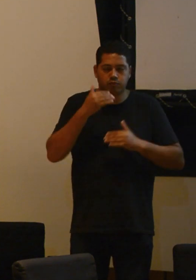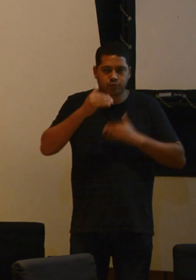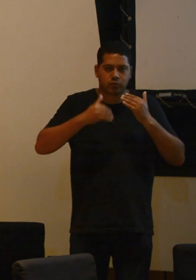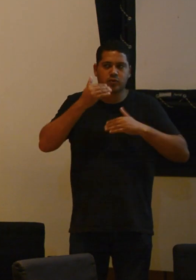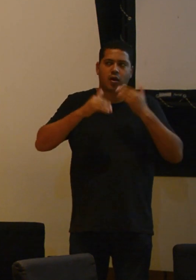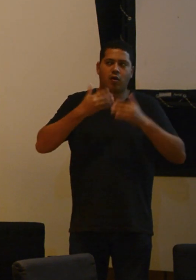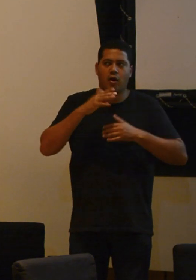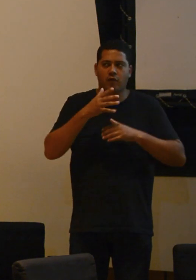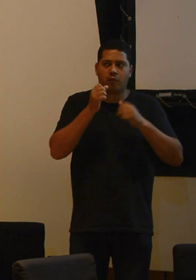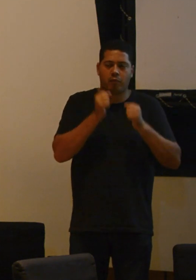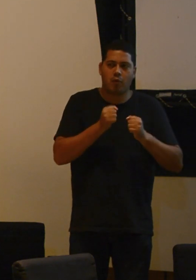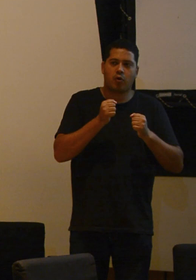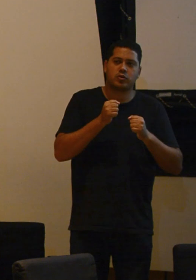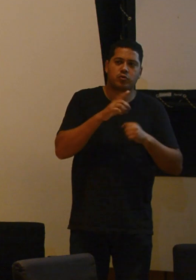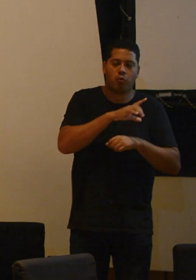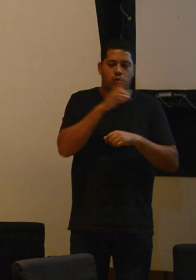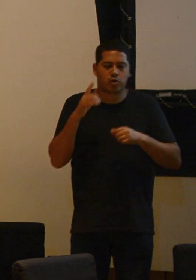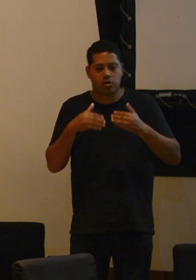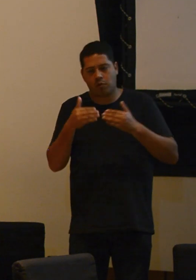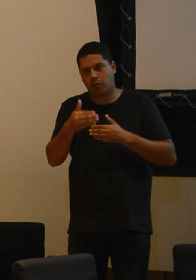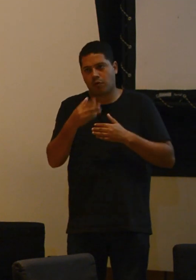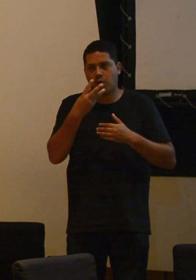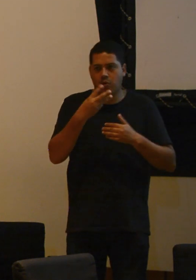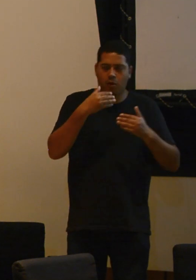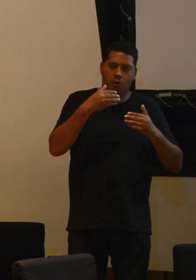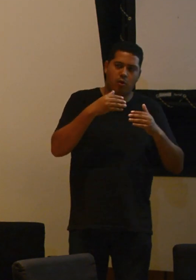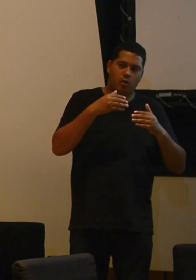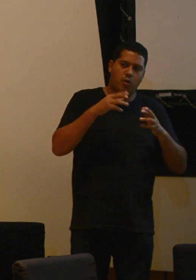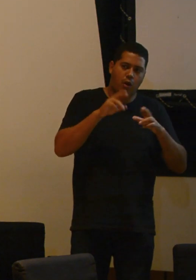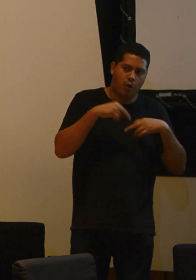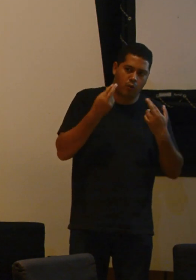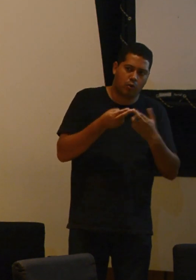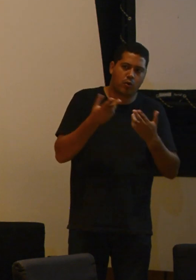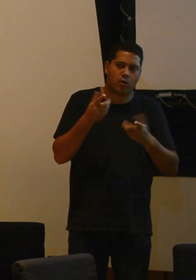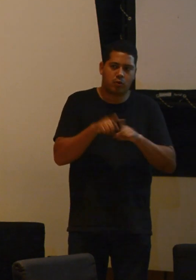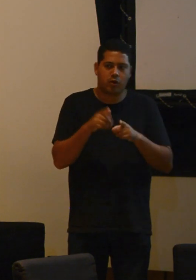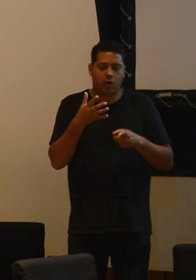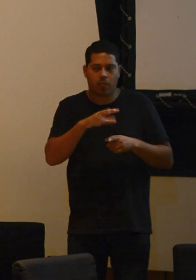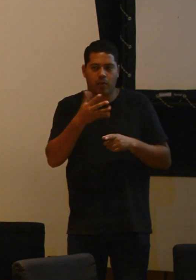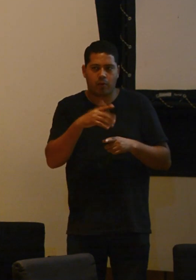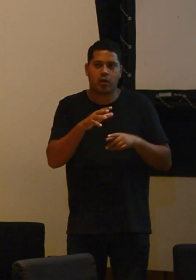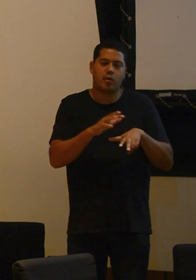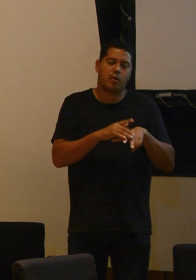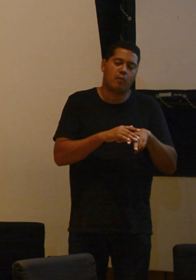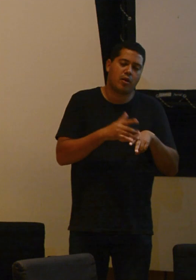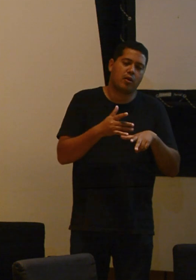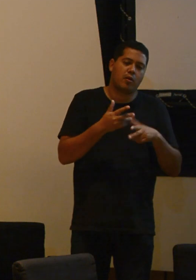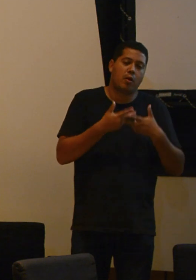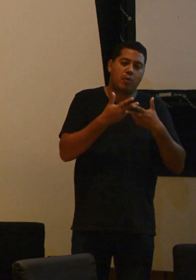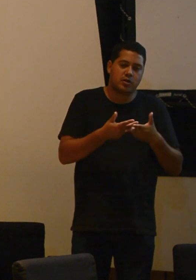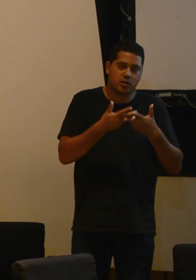vezes pode levar aí um pouco mais de um dia, umas 3 sessões, e que vai depender da paciência, da persistência,